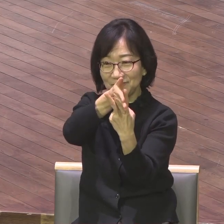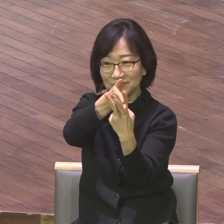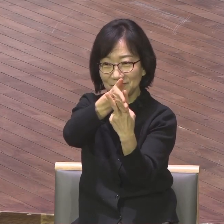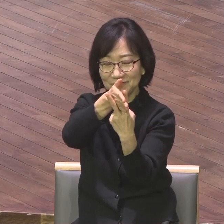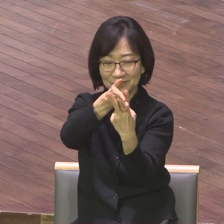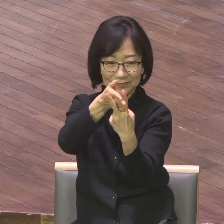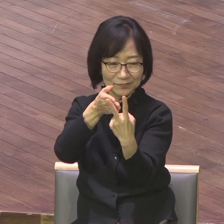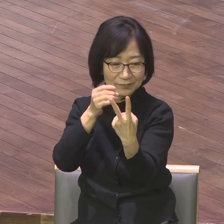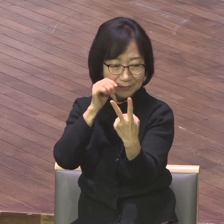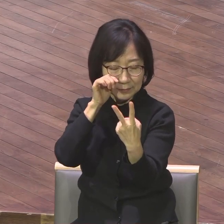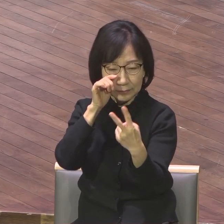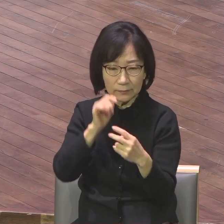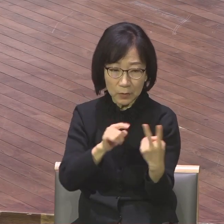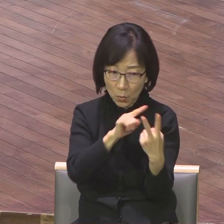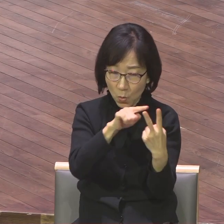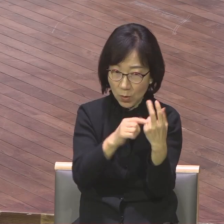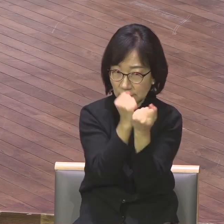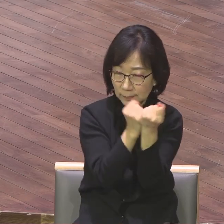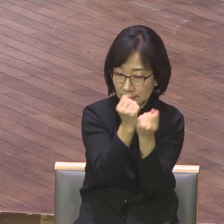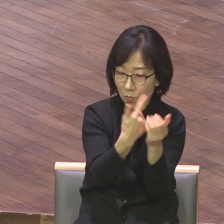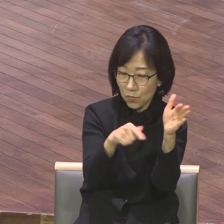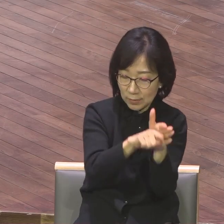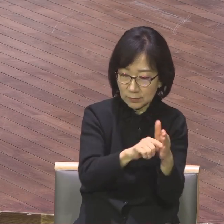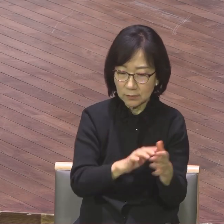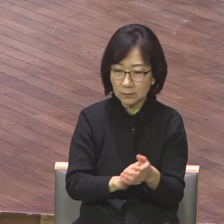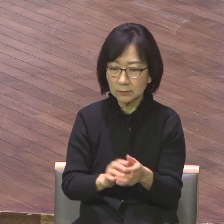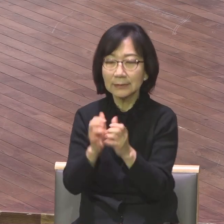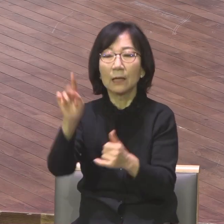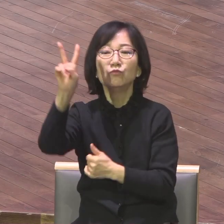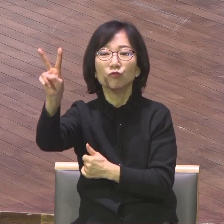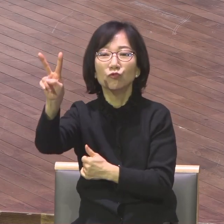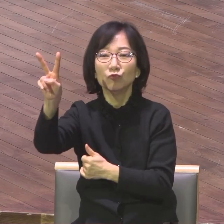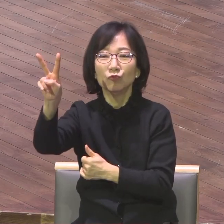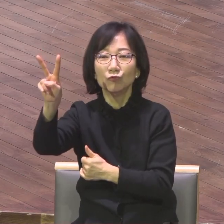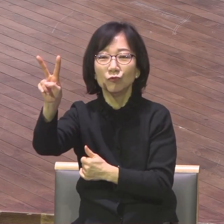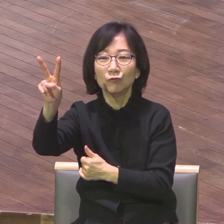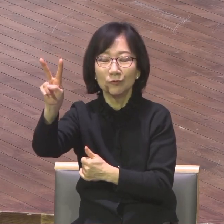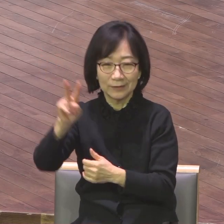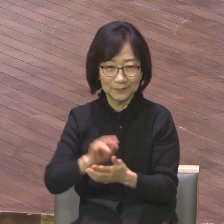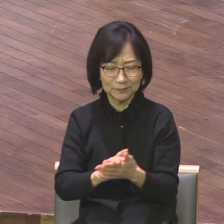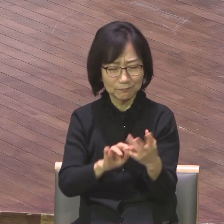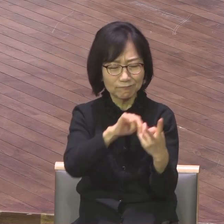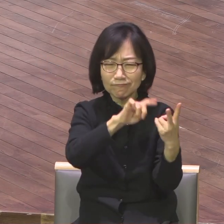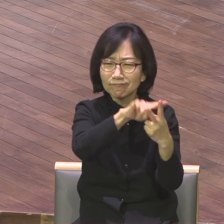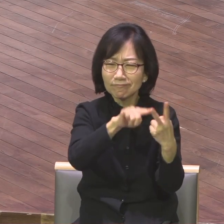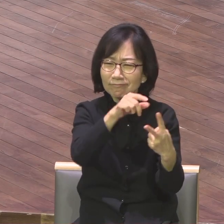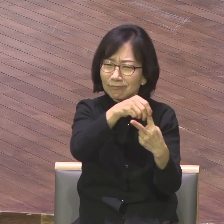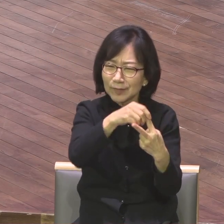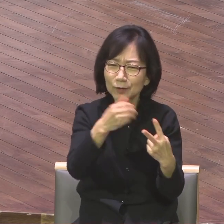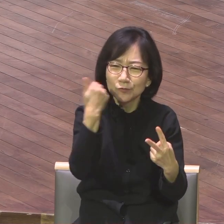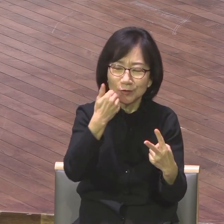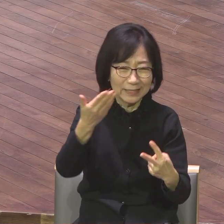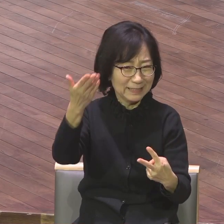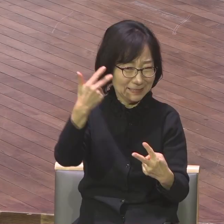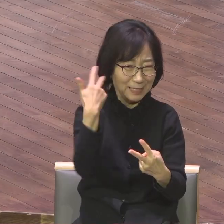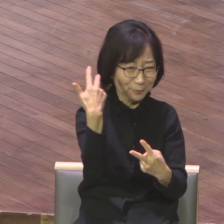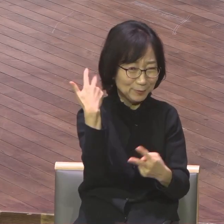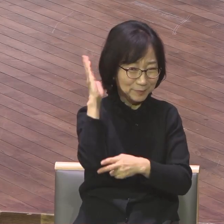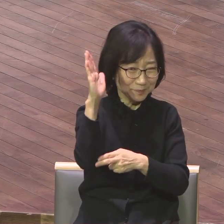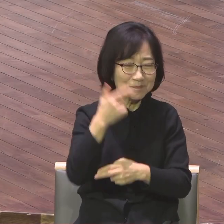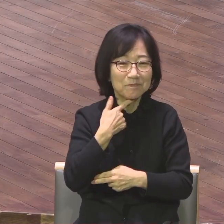위해서 두 사람을 등장을 시킵니다. 한 사람은 지난 주일 말씀을 살펴본 것처럼